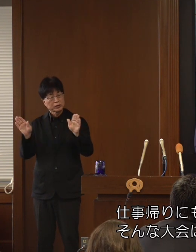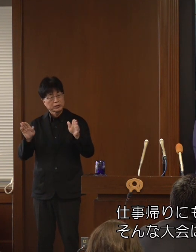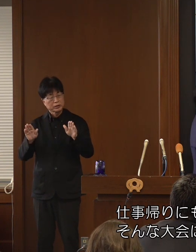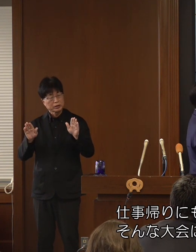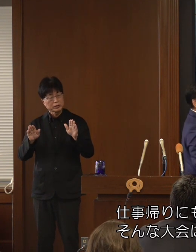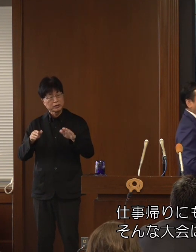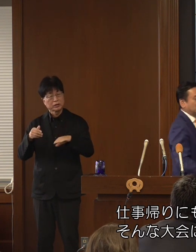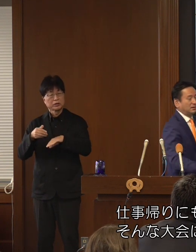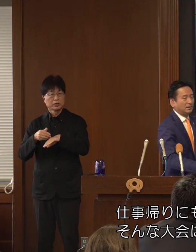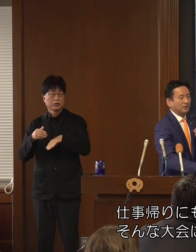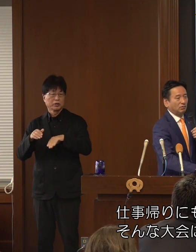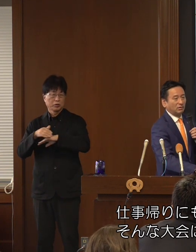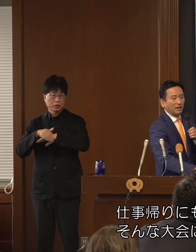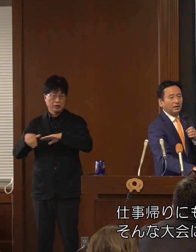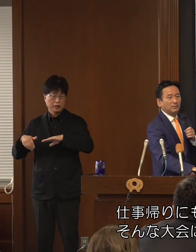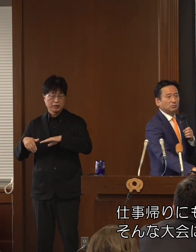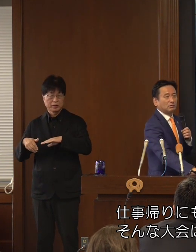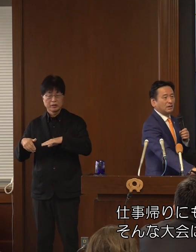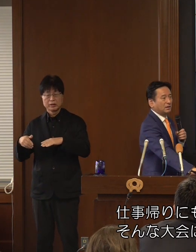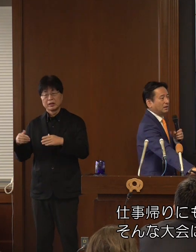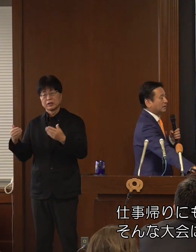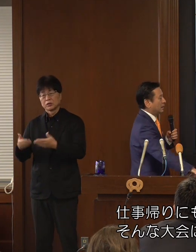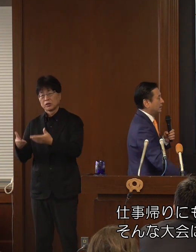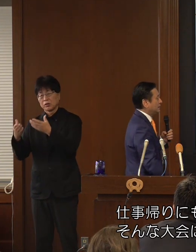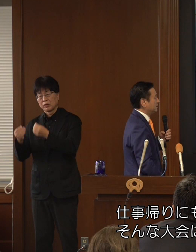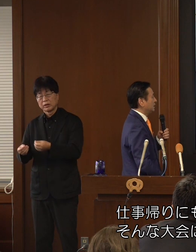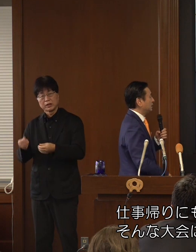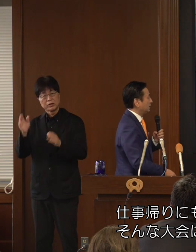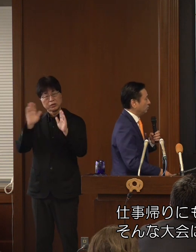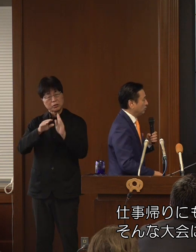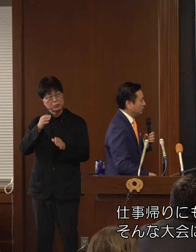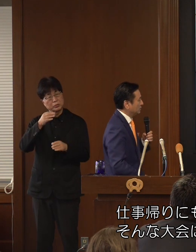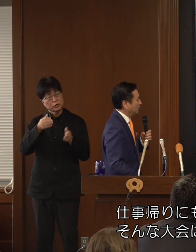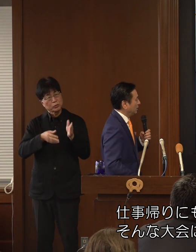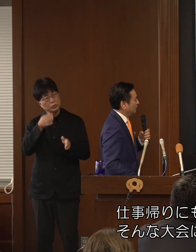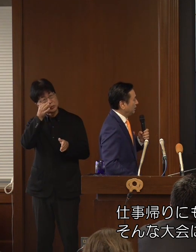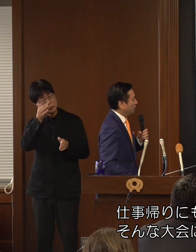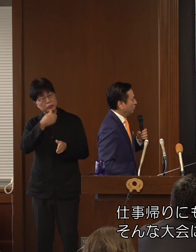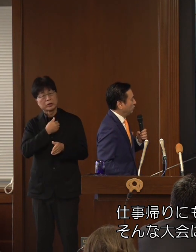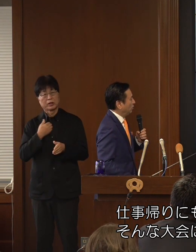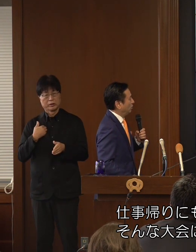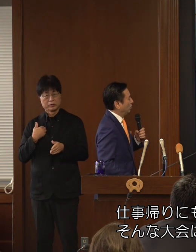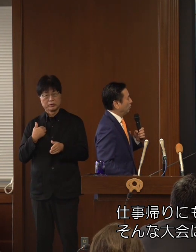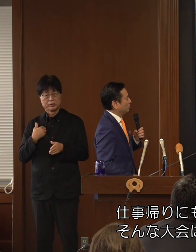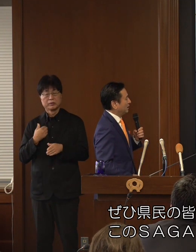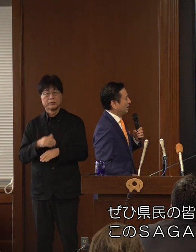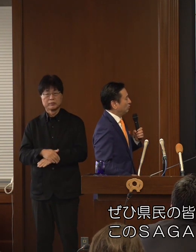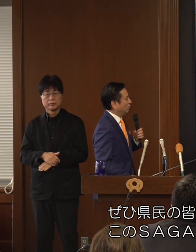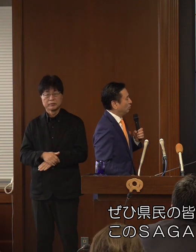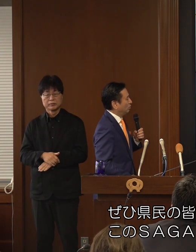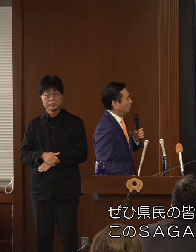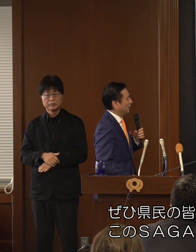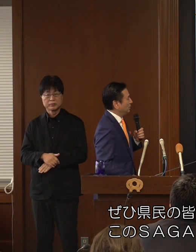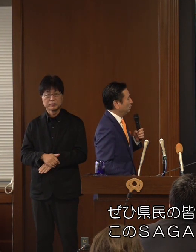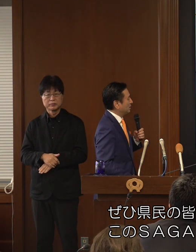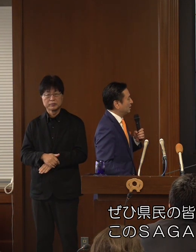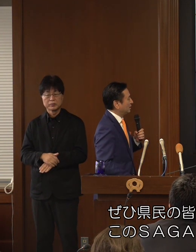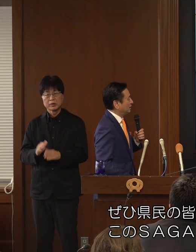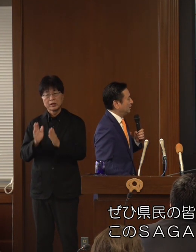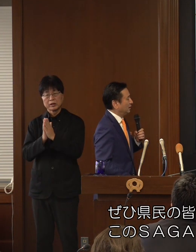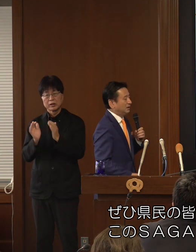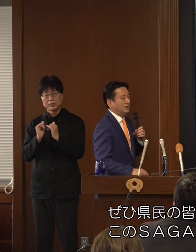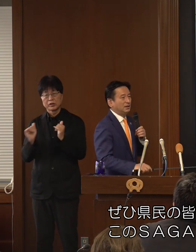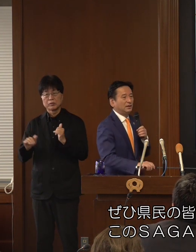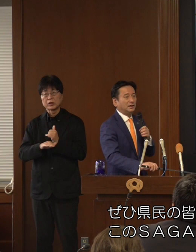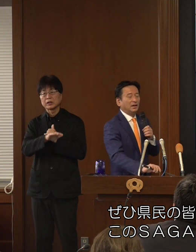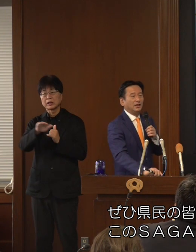事帰りにも観戦できるような、そんな大会にしていきたいと思います。でいよいよぜひ県民の皆さん